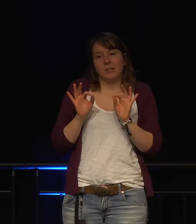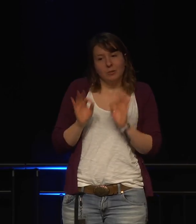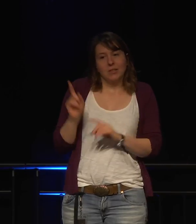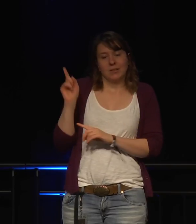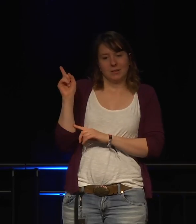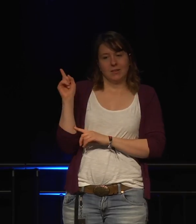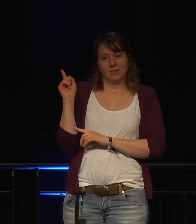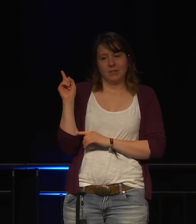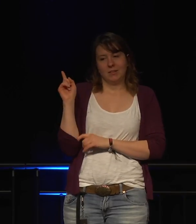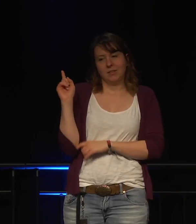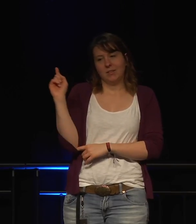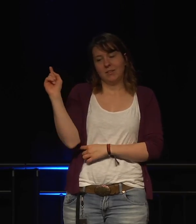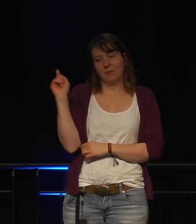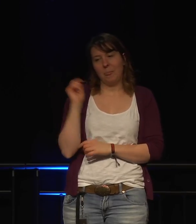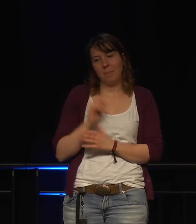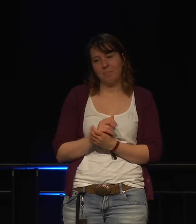la